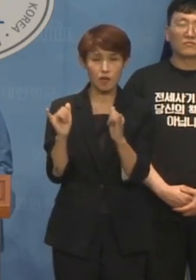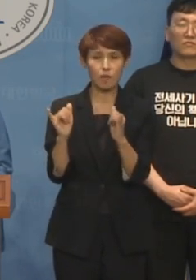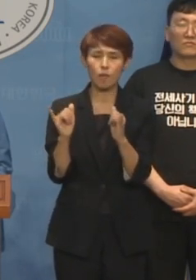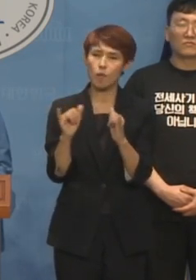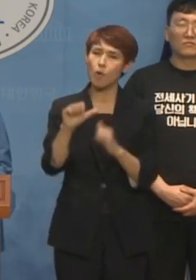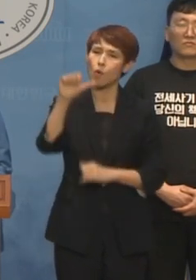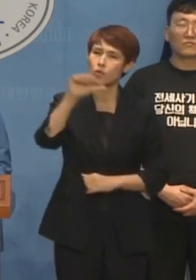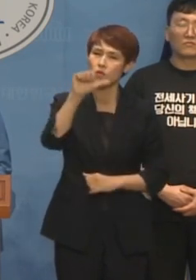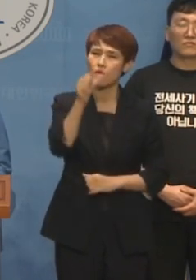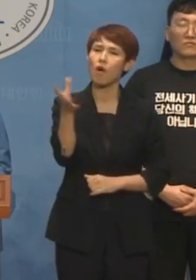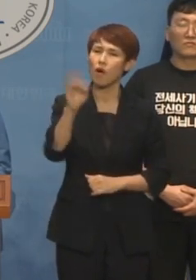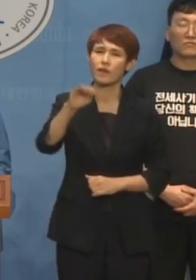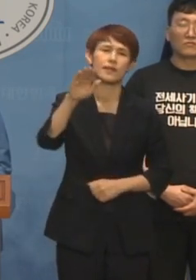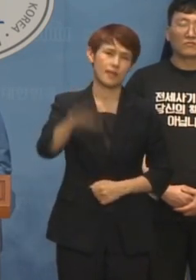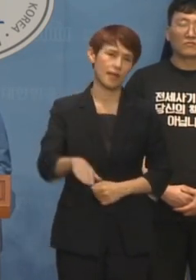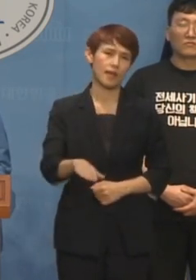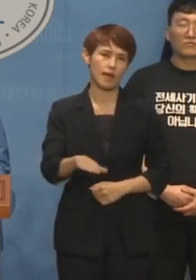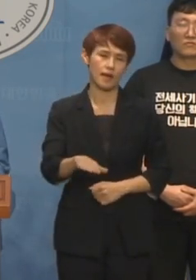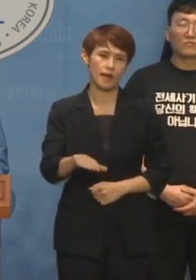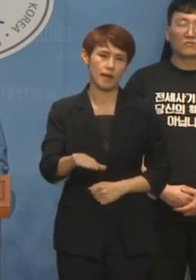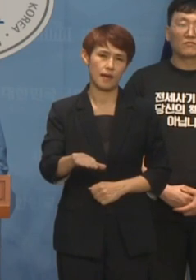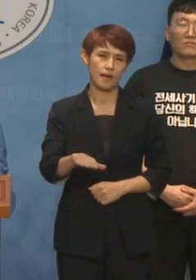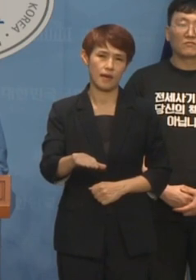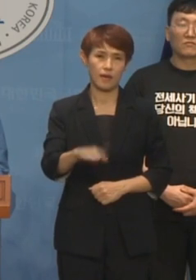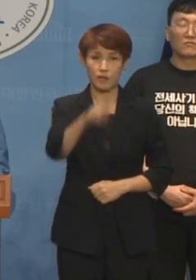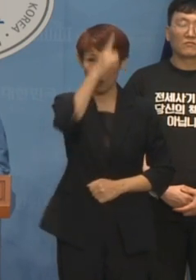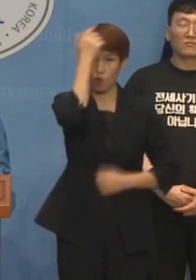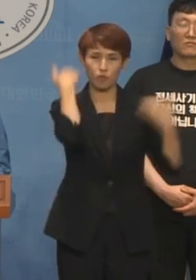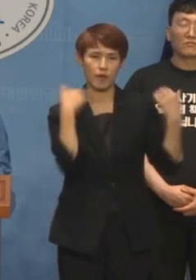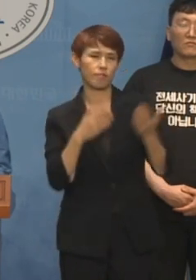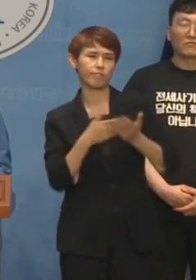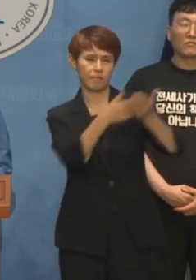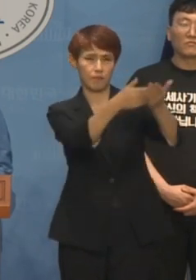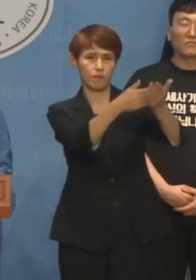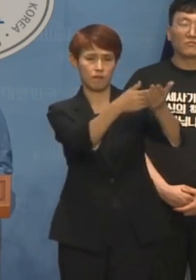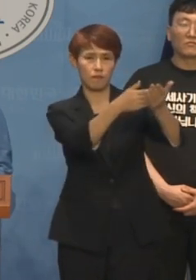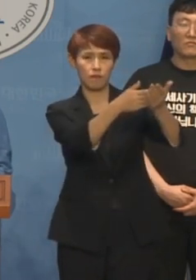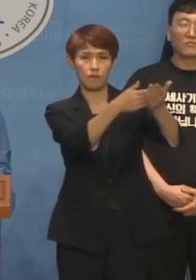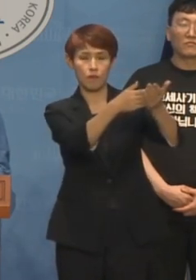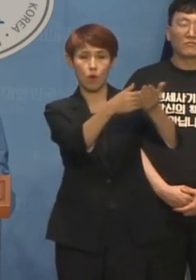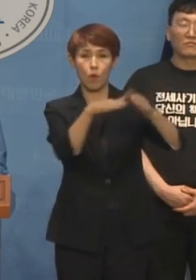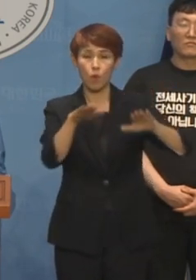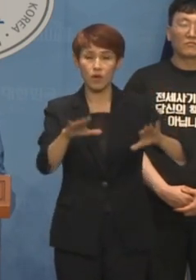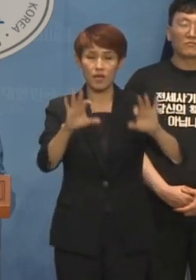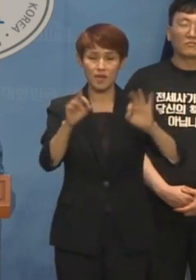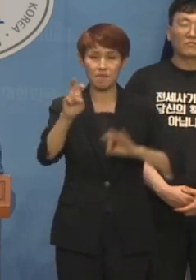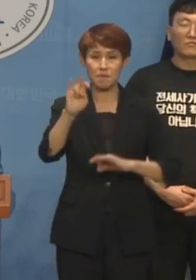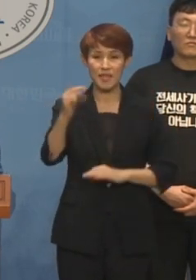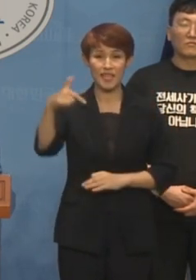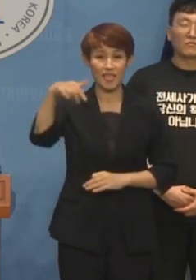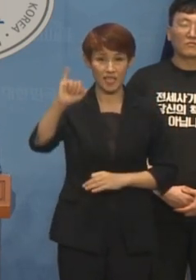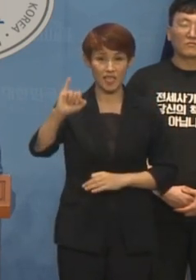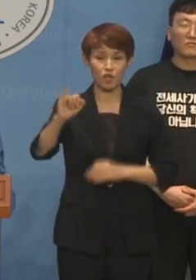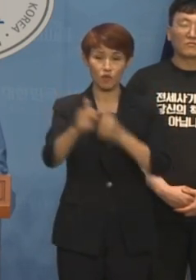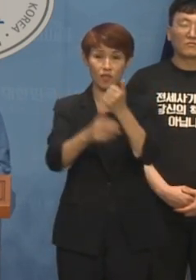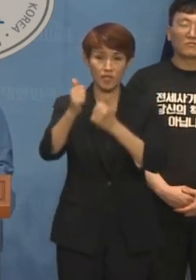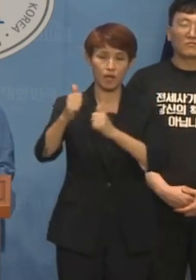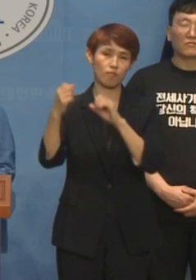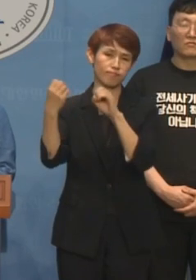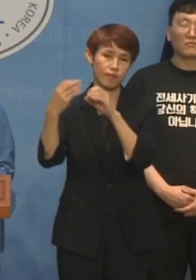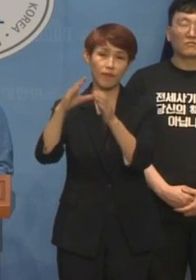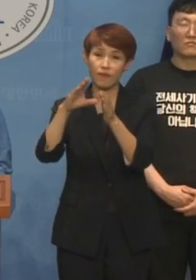5천억 이하다 하는 점을 정부에 강력하게 이야기를 했고, 오늘 김민기 위원장하고 제가 이 말씀을 나누는